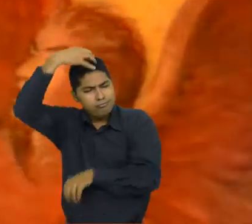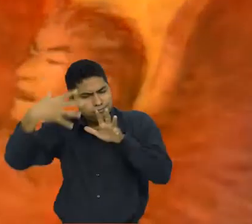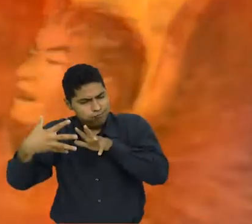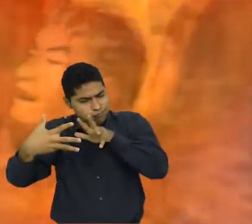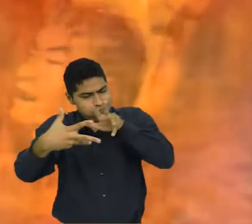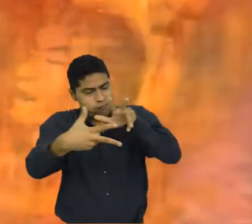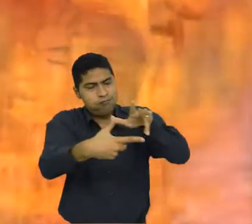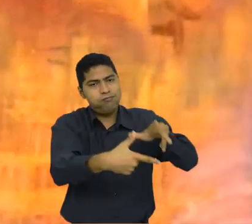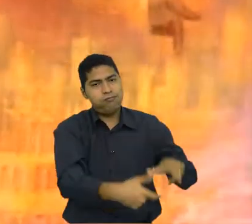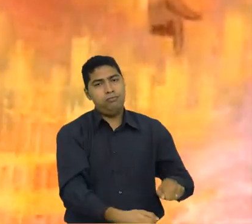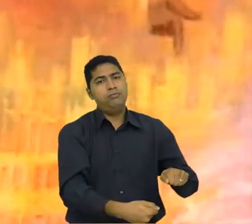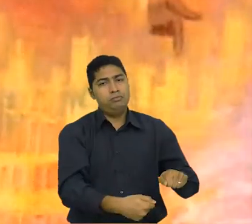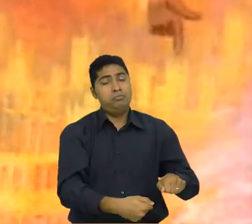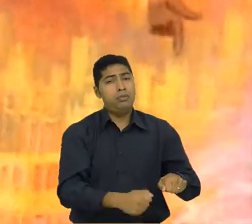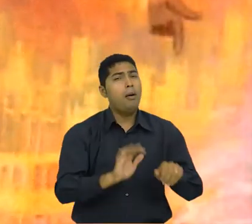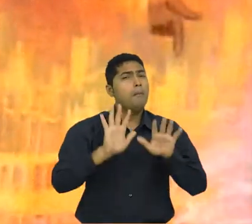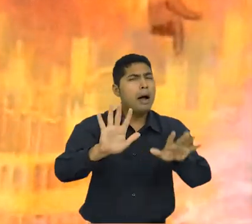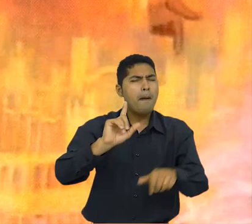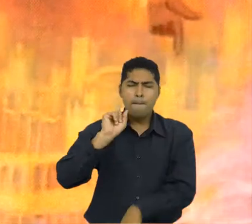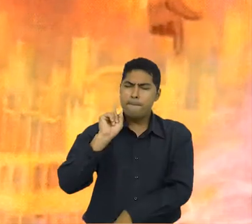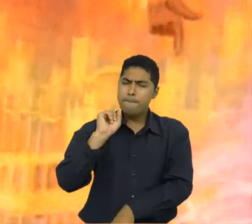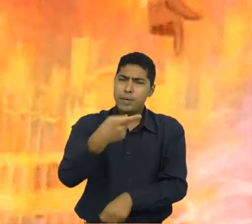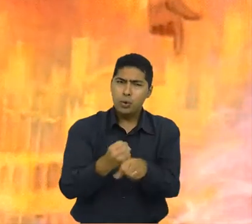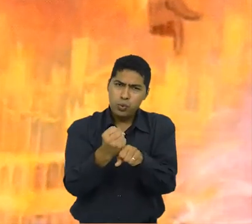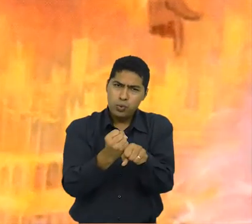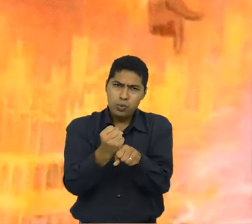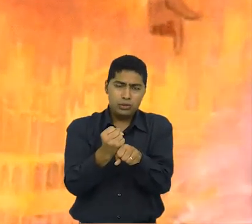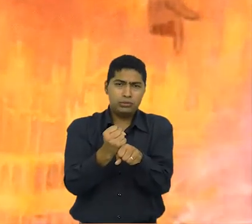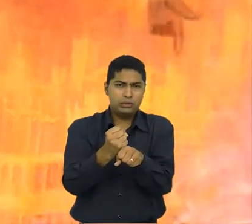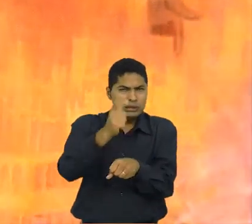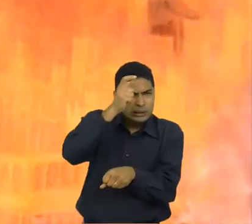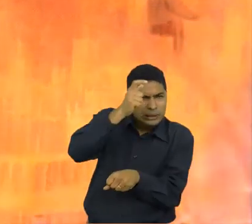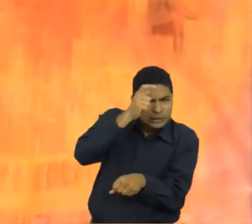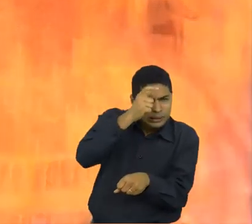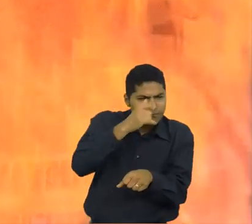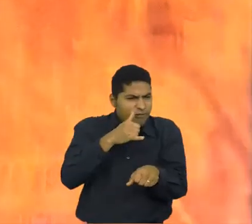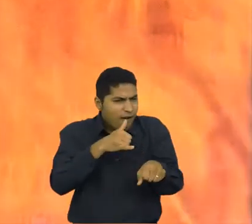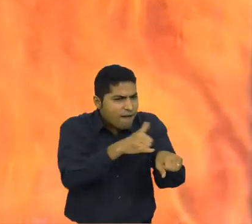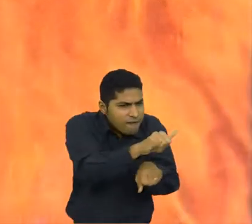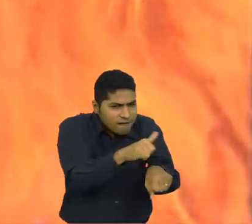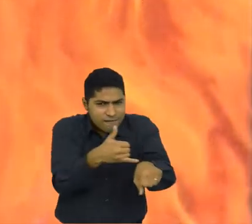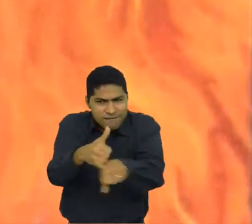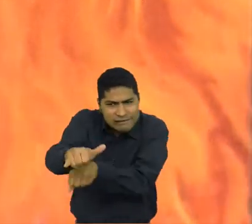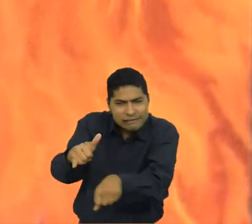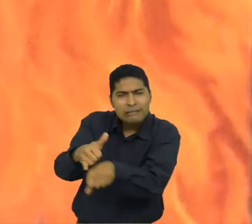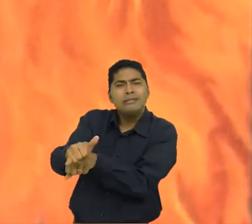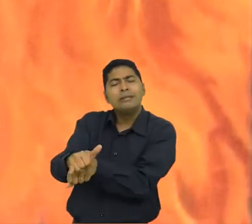No entanto, depois de 1000 anos, Satanás enganará as pessoas mais uma vez. Porém,